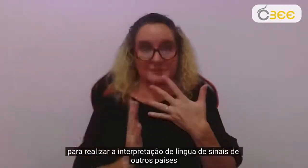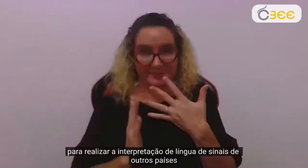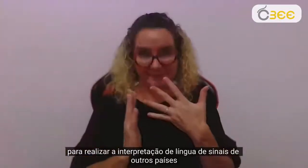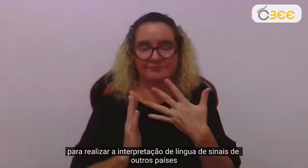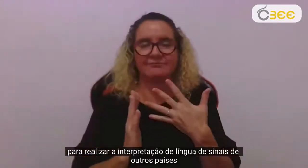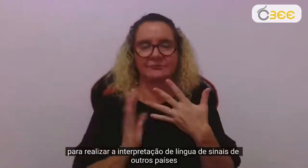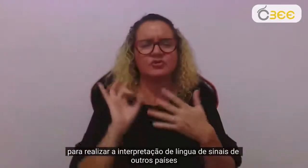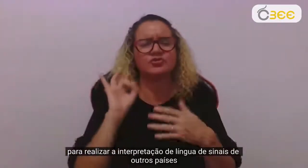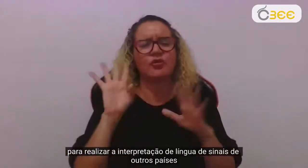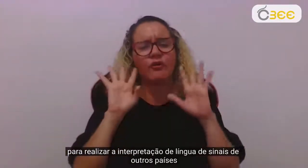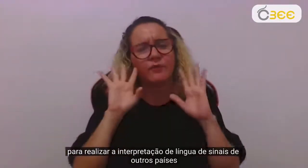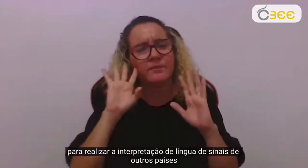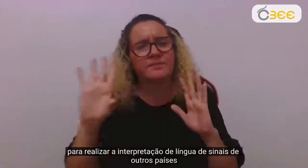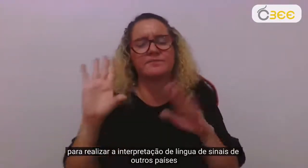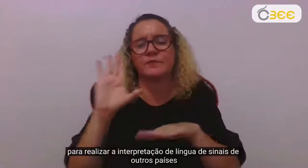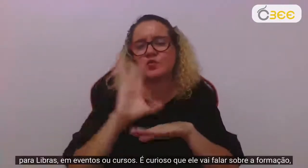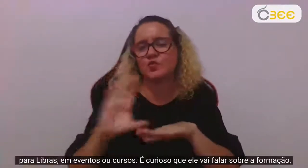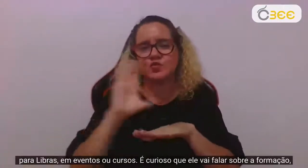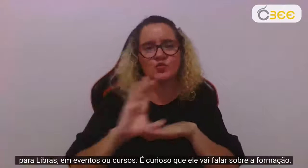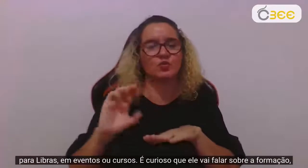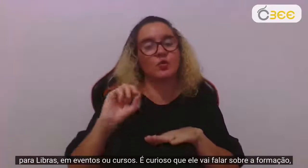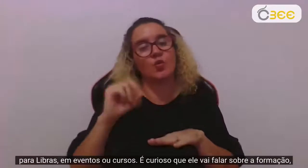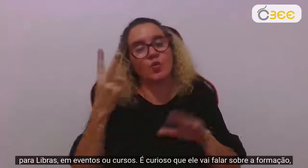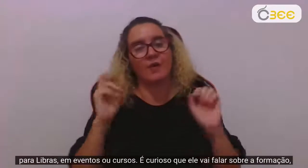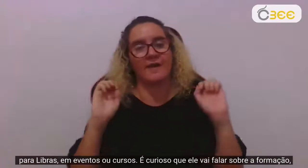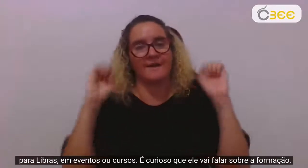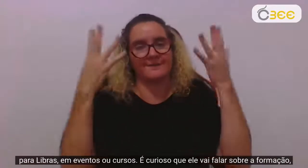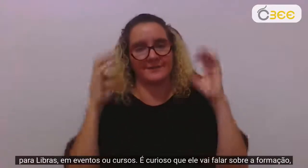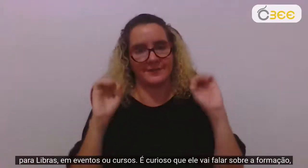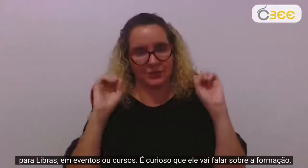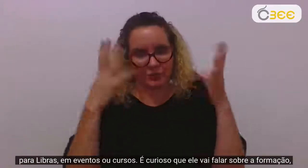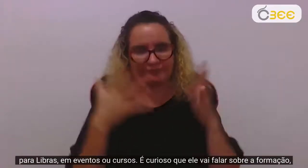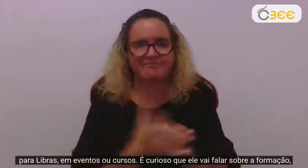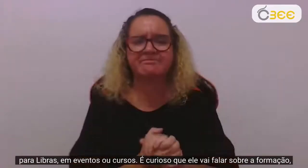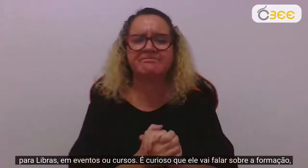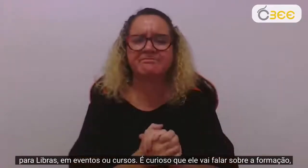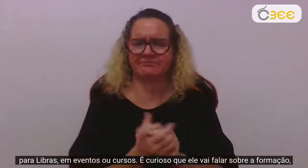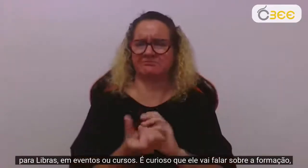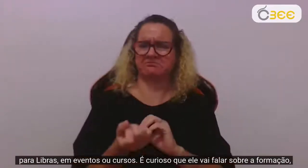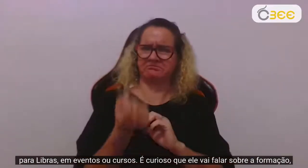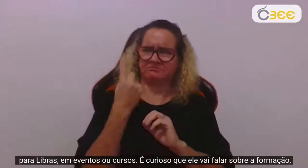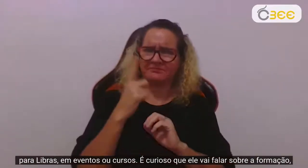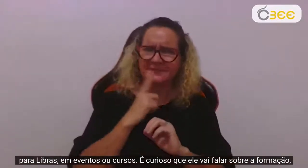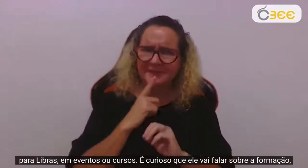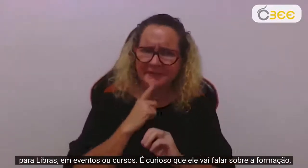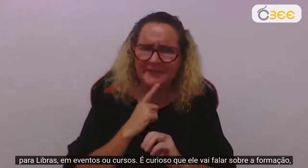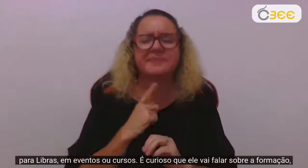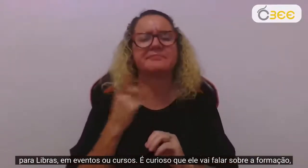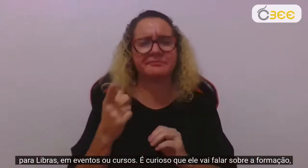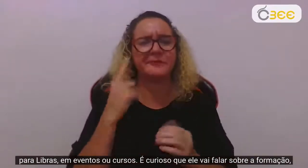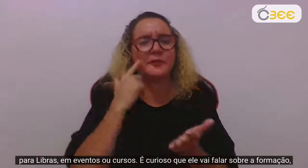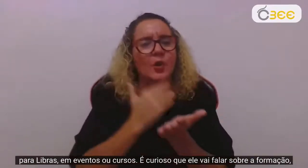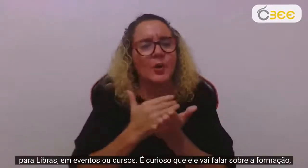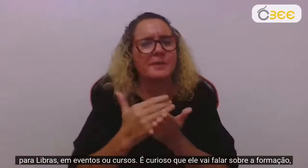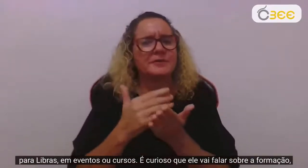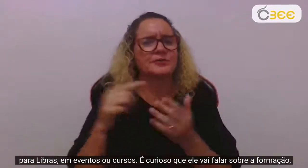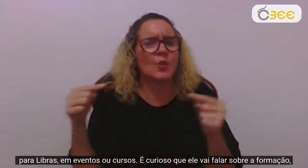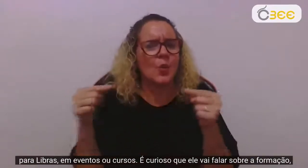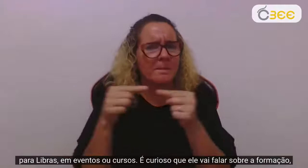línguas de sinais de outros países para Libras, em eventos ou cursos.